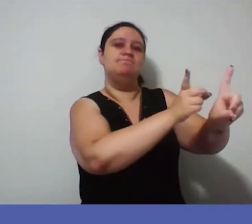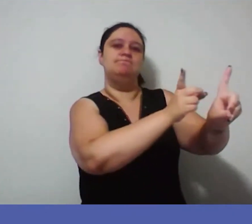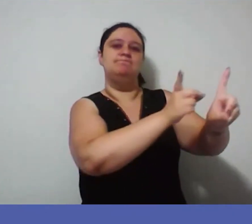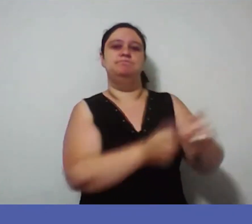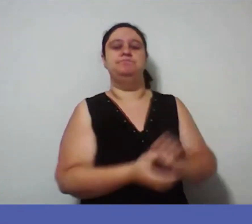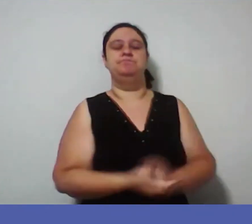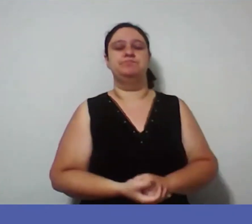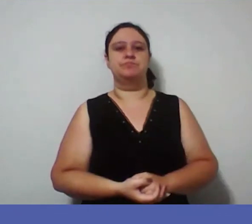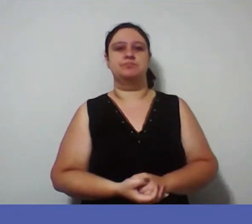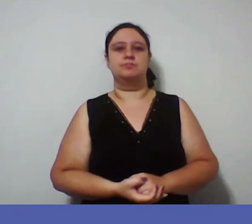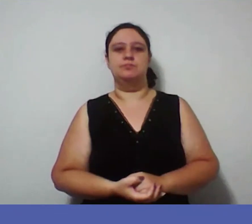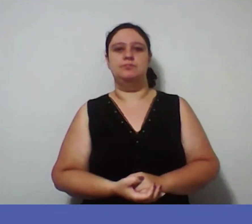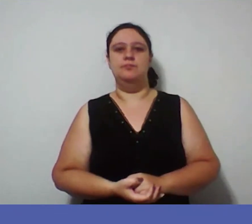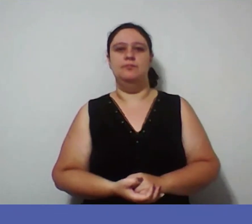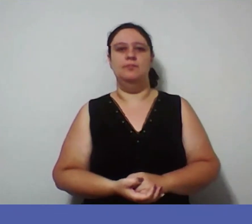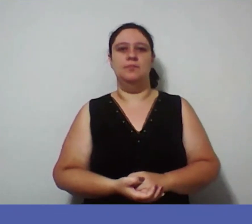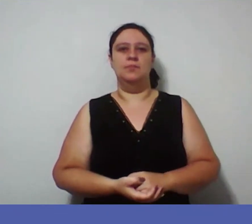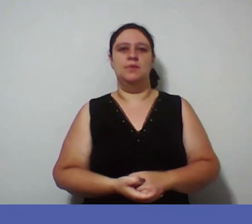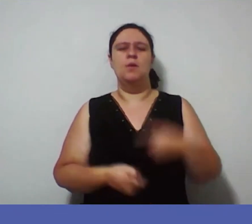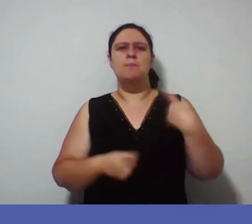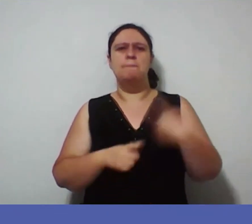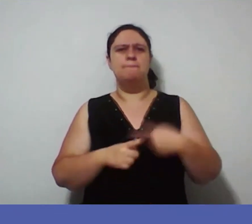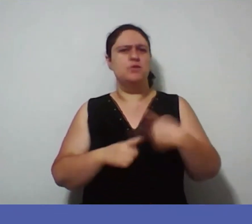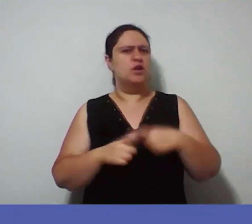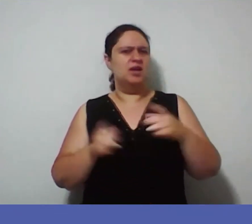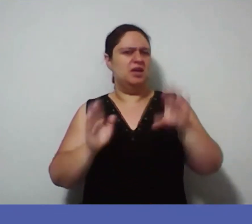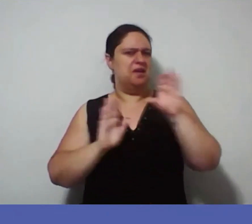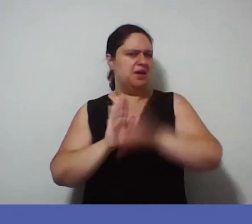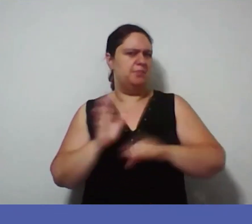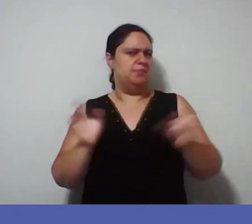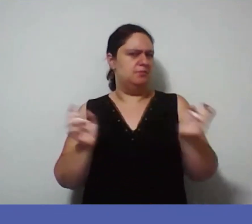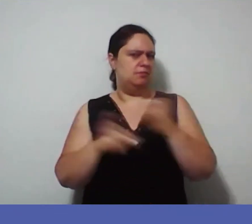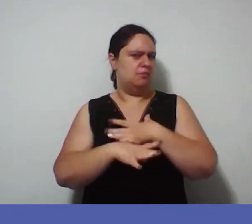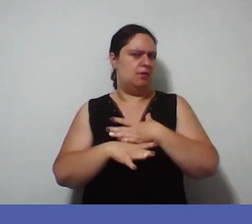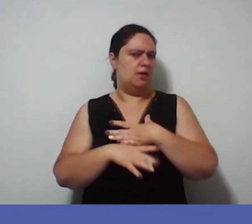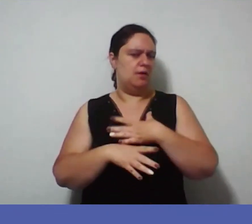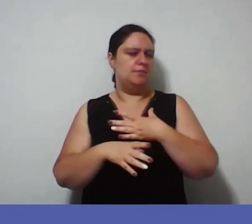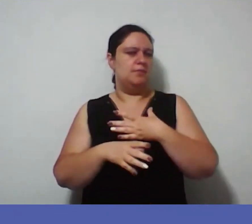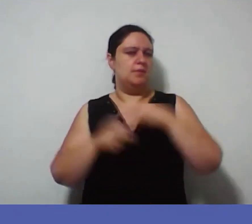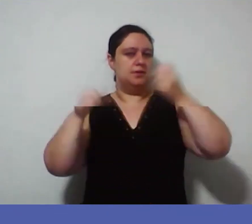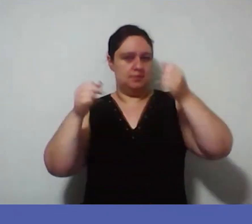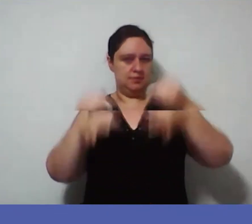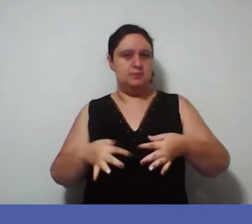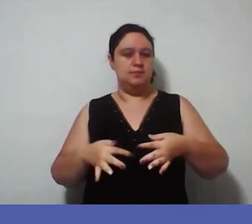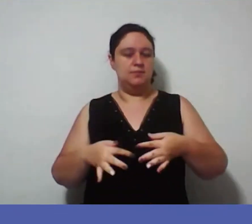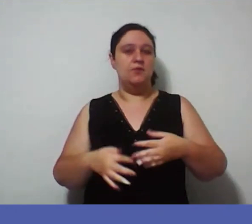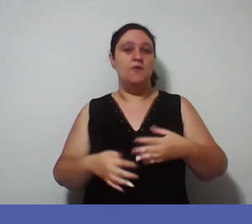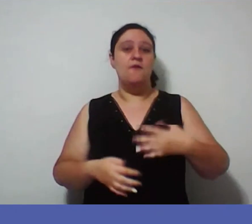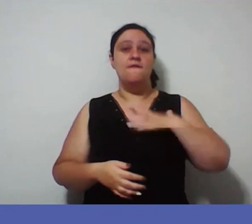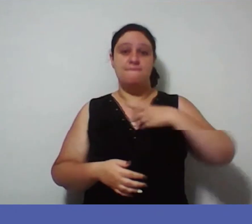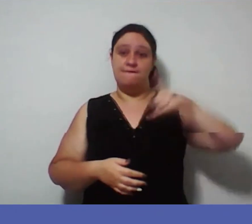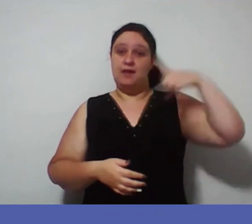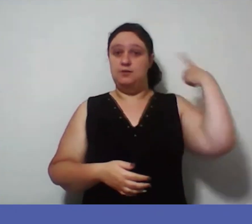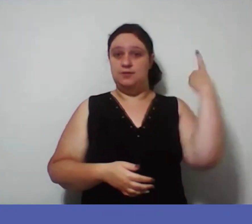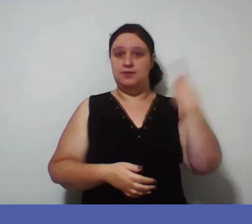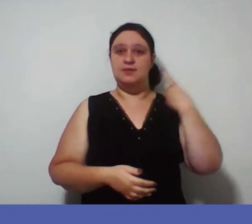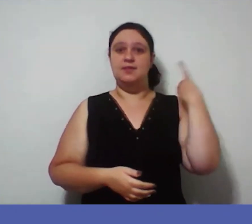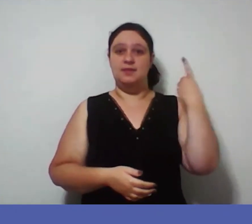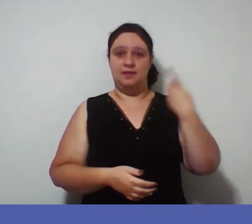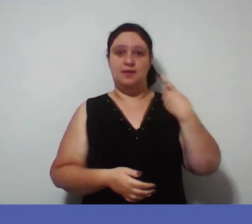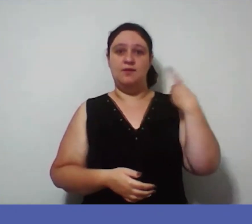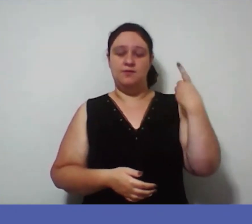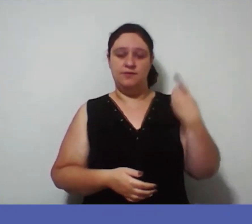que este capítulo termina com isso? Vou explicar. Filho de Davi é um título exclusivo no meio do